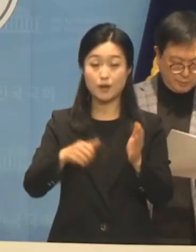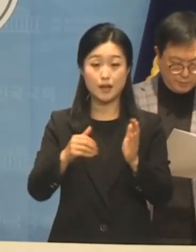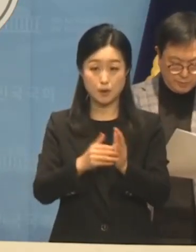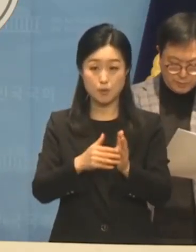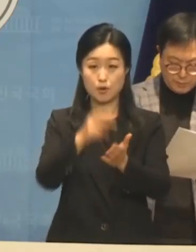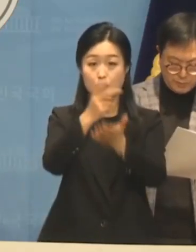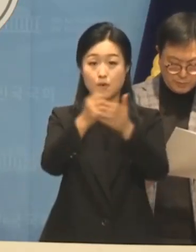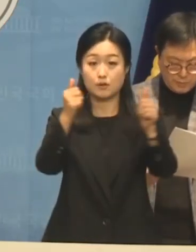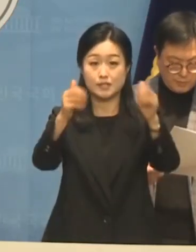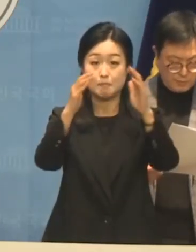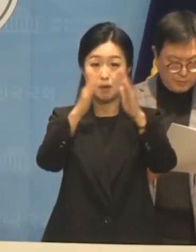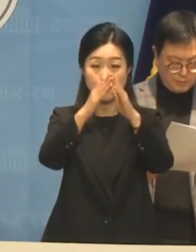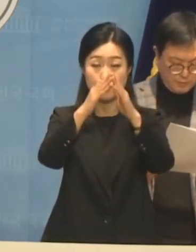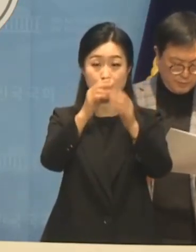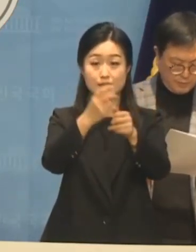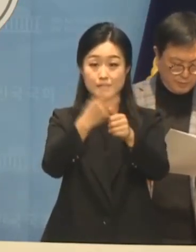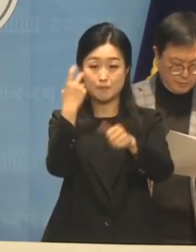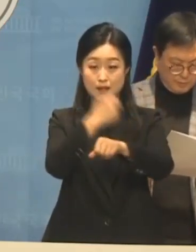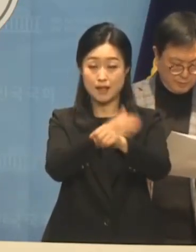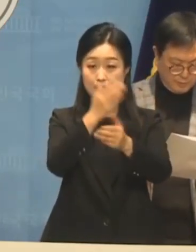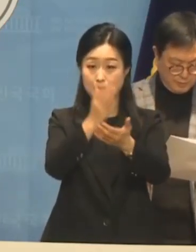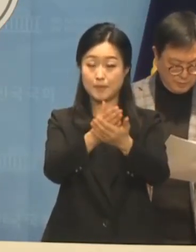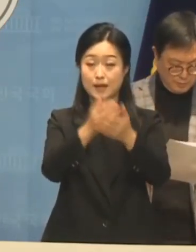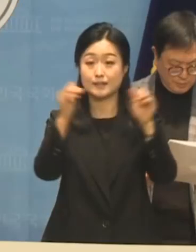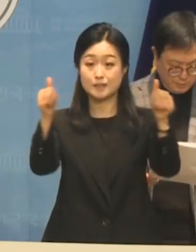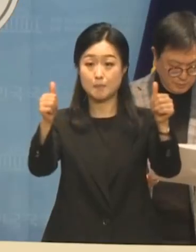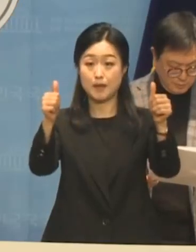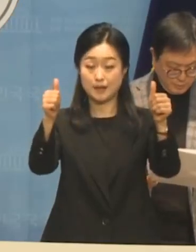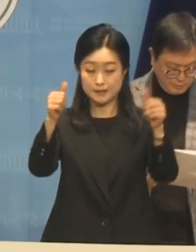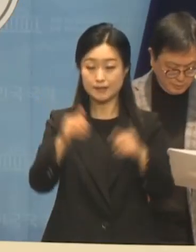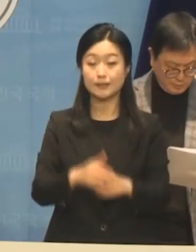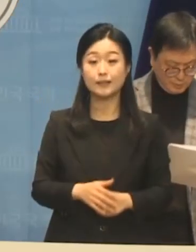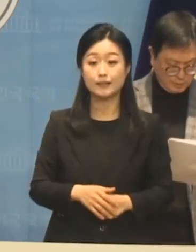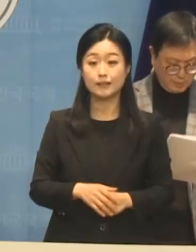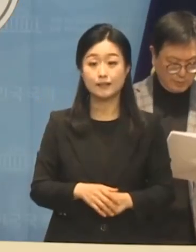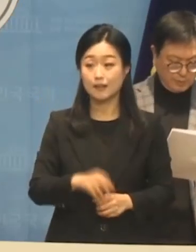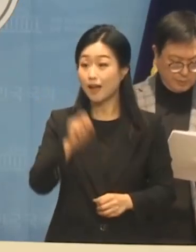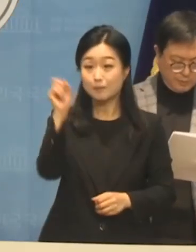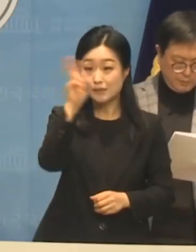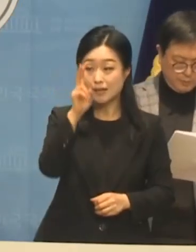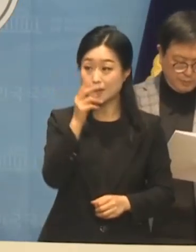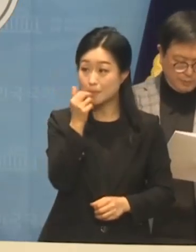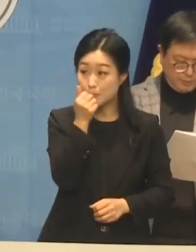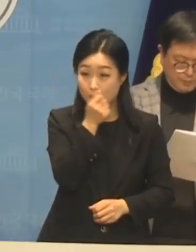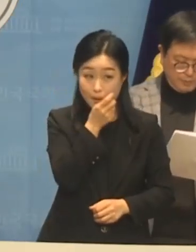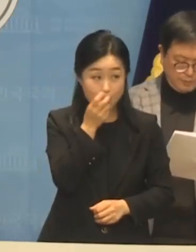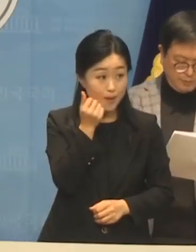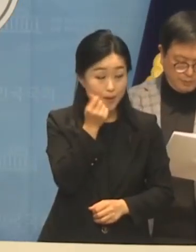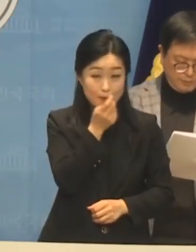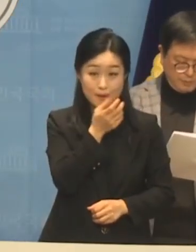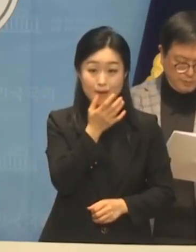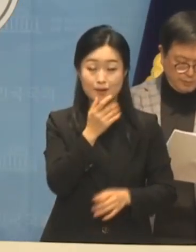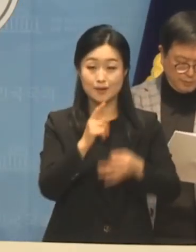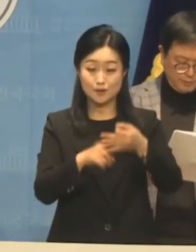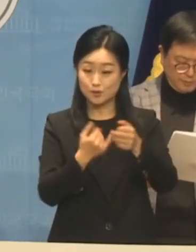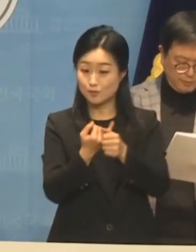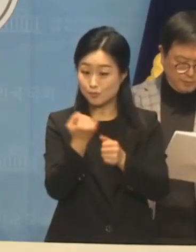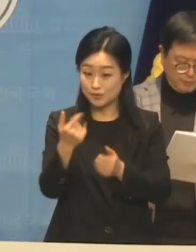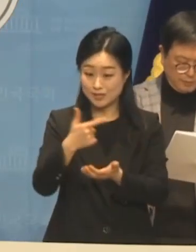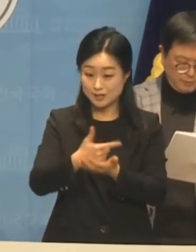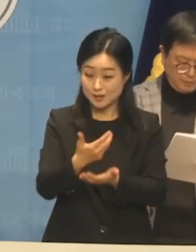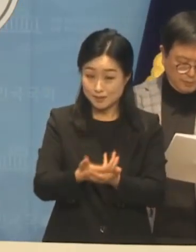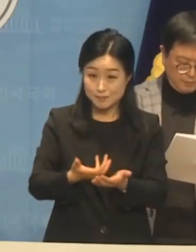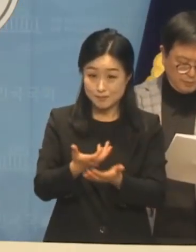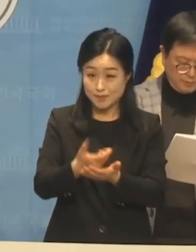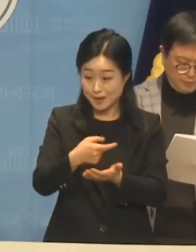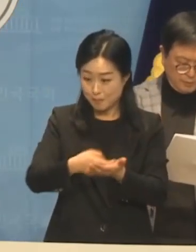헌재의 탄핵 심판이 시작되자 지난달 말 언론에 알리지 않은 채 슬그머니 김 여사 석사 논문에 대해